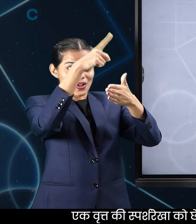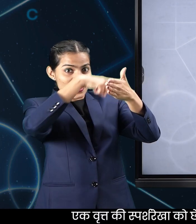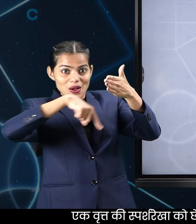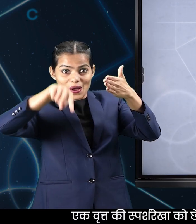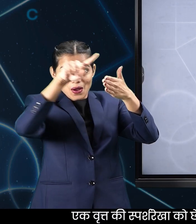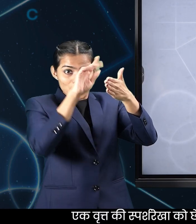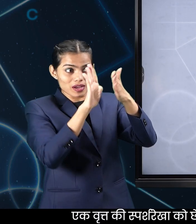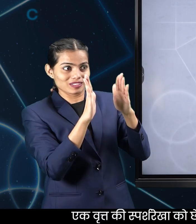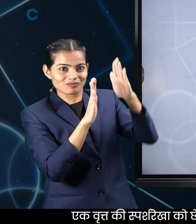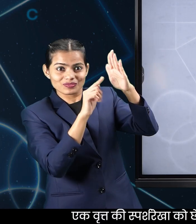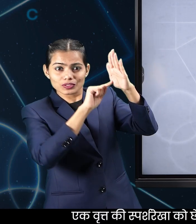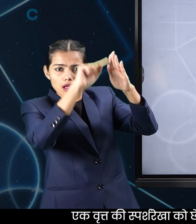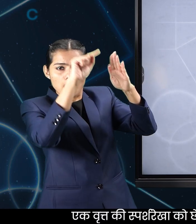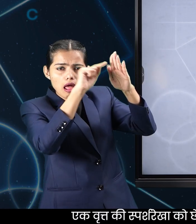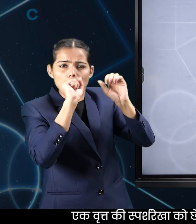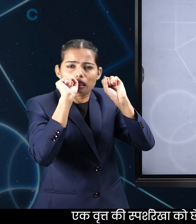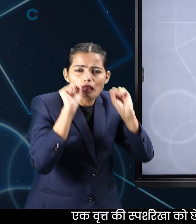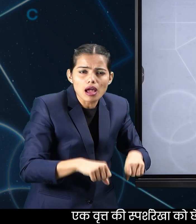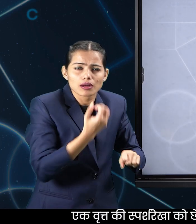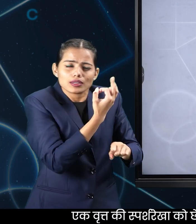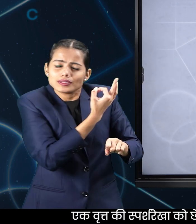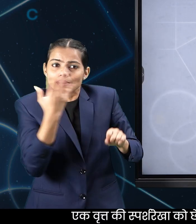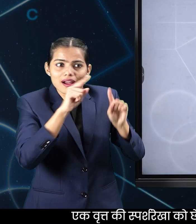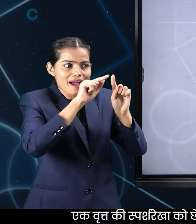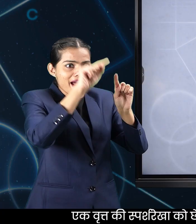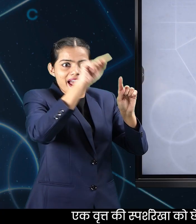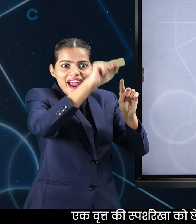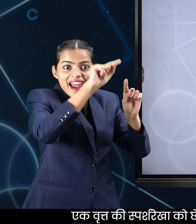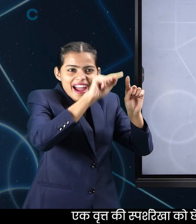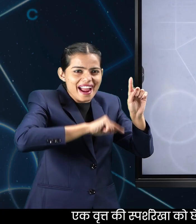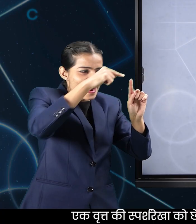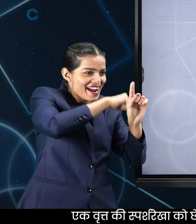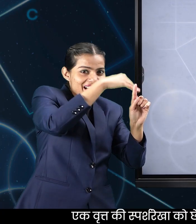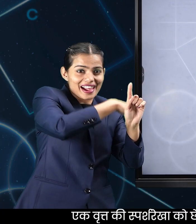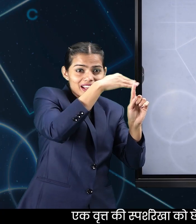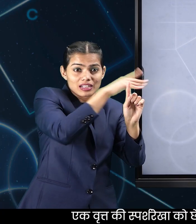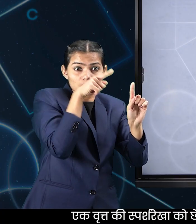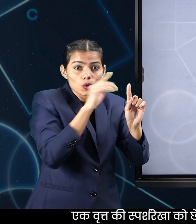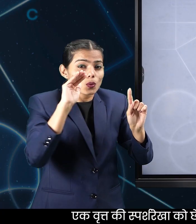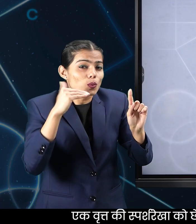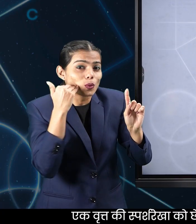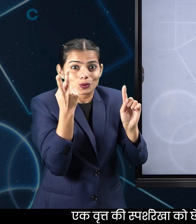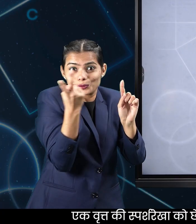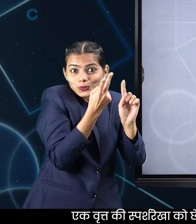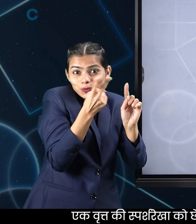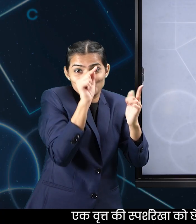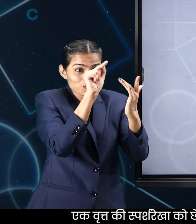एक वृत्त की स्पर्शिका को छेदक रेखा के एक विशेष मामले के रूप में देखा जा सकता